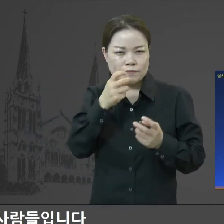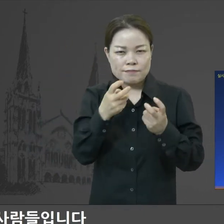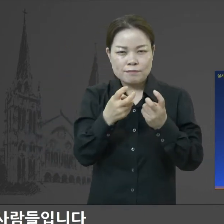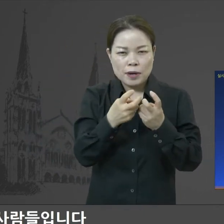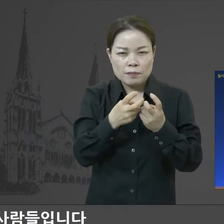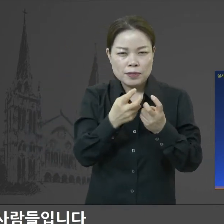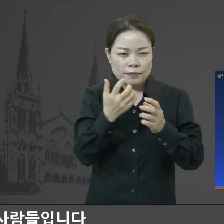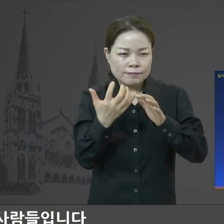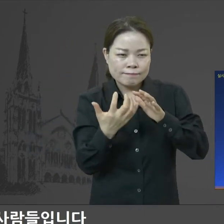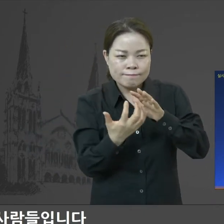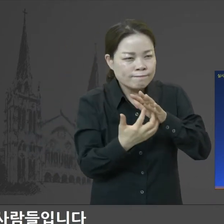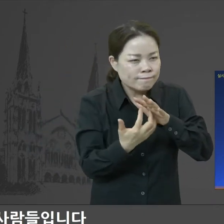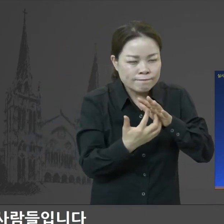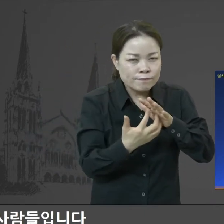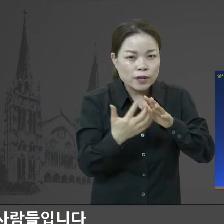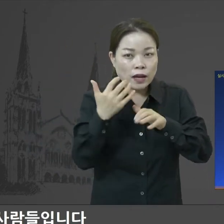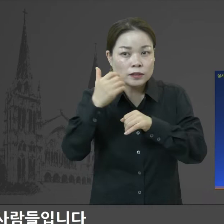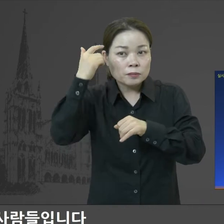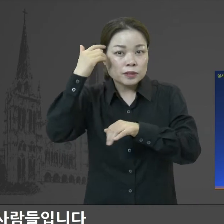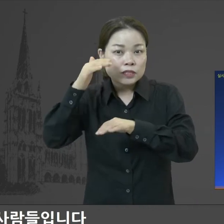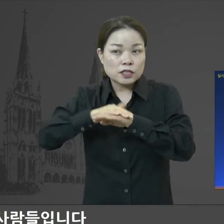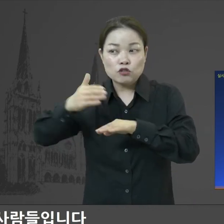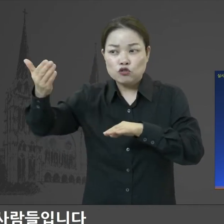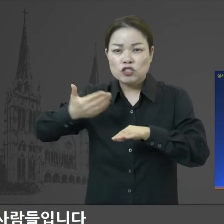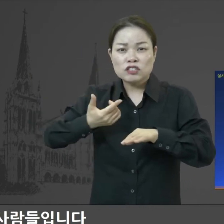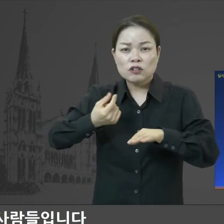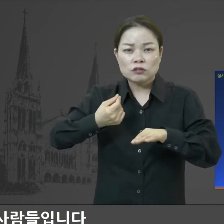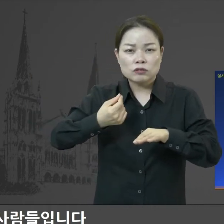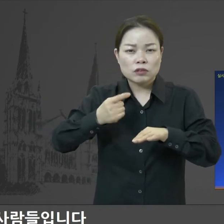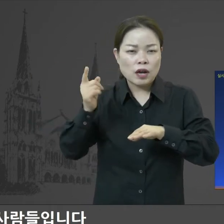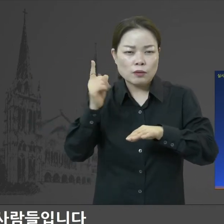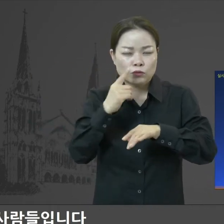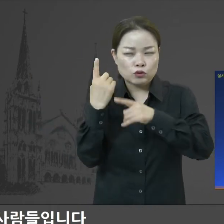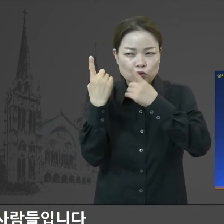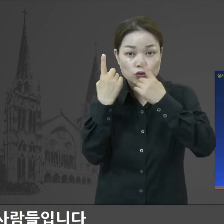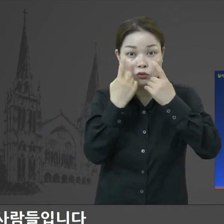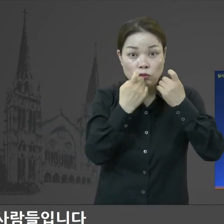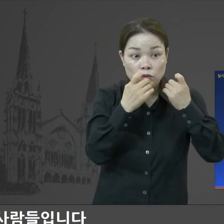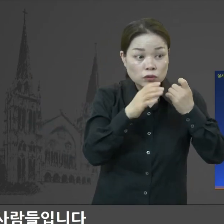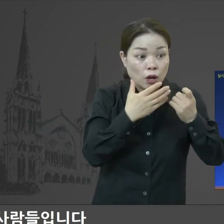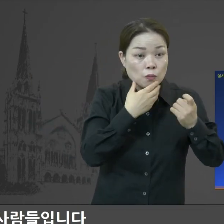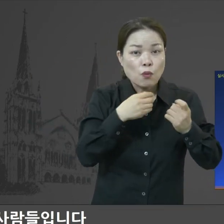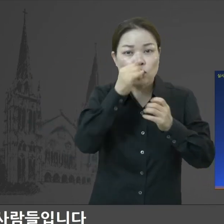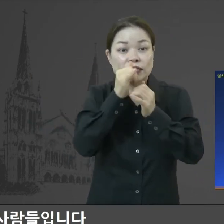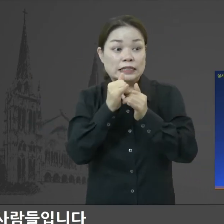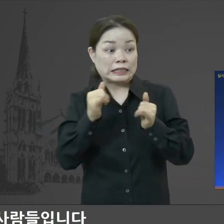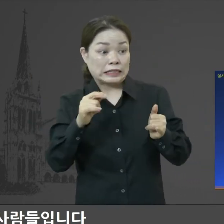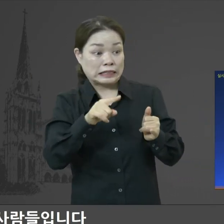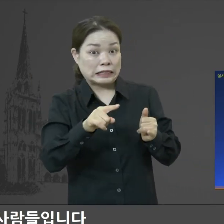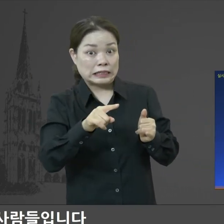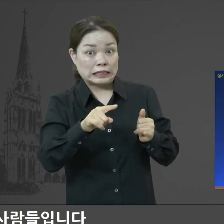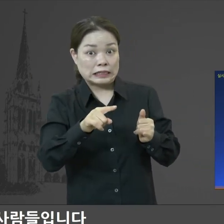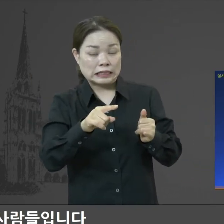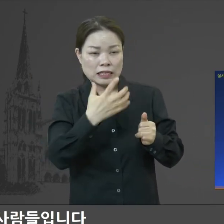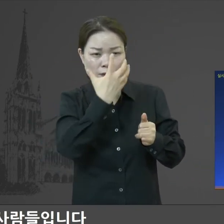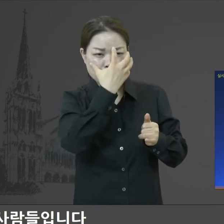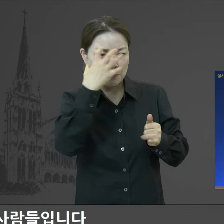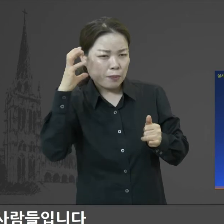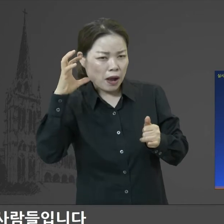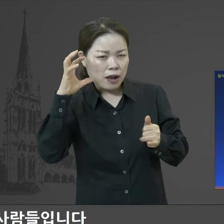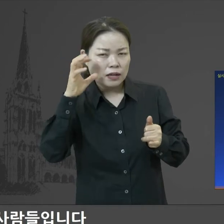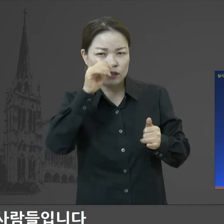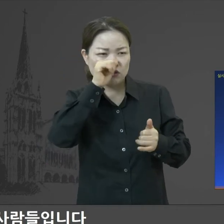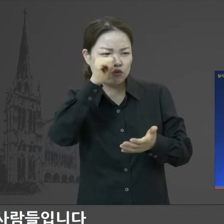심지어 그것이 하나님의 지혜인 양 아무리 유혹해도 복 있는 자들은 그 이면에 있는